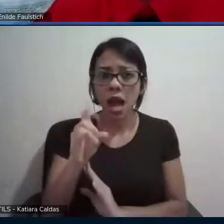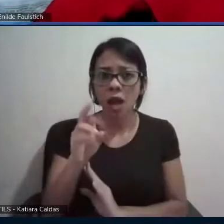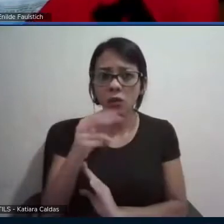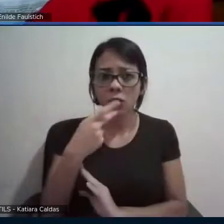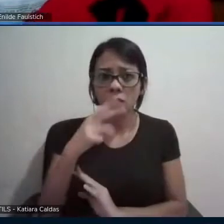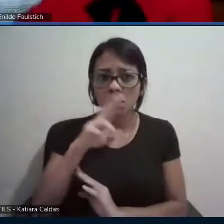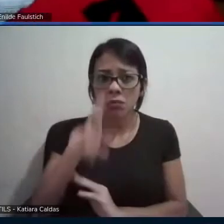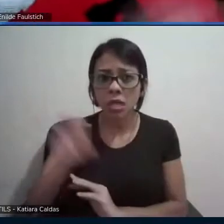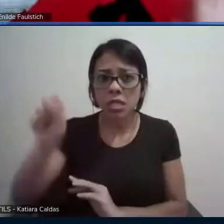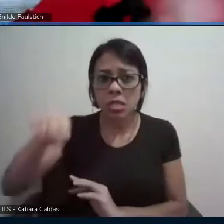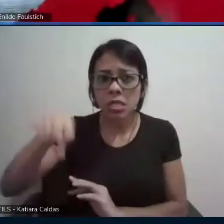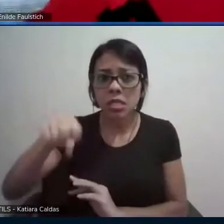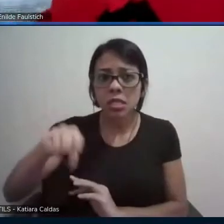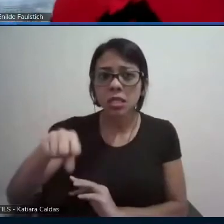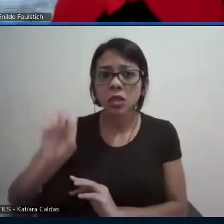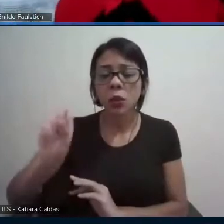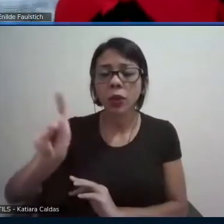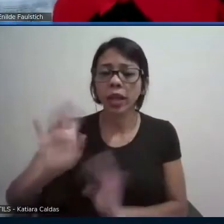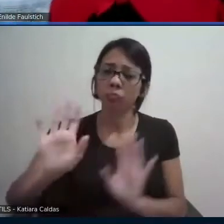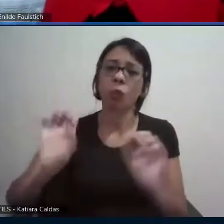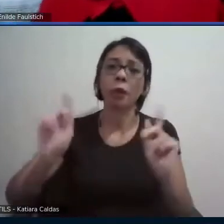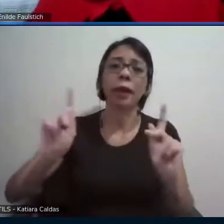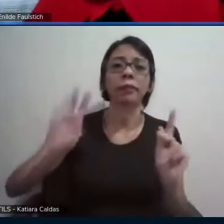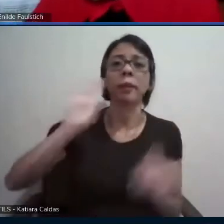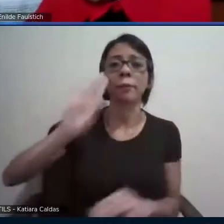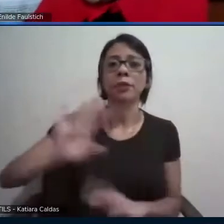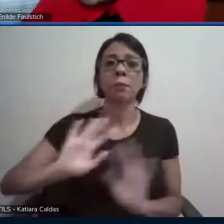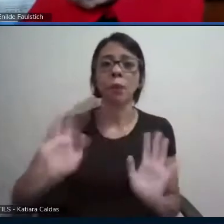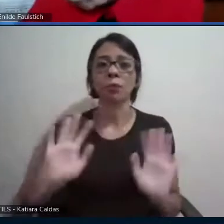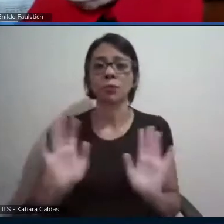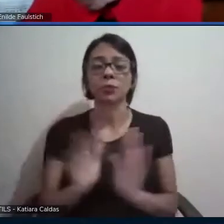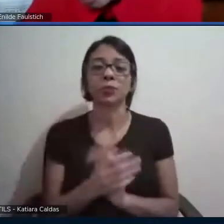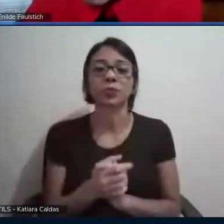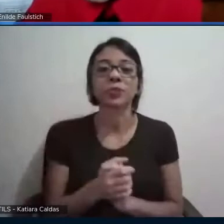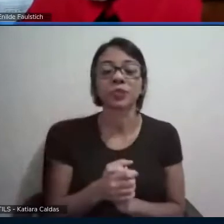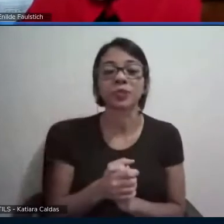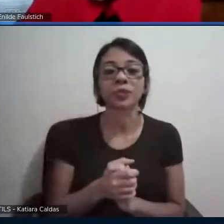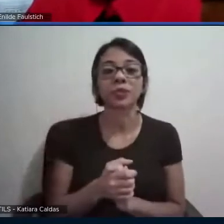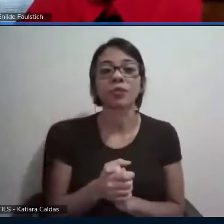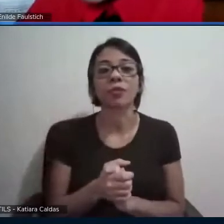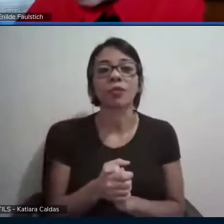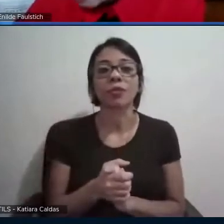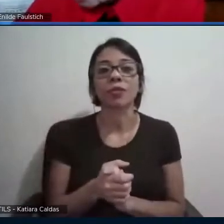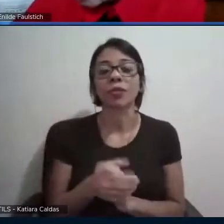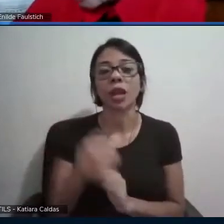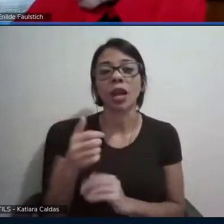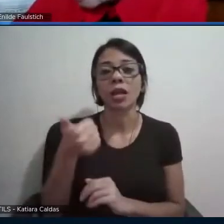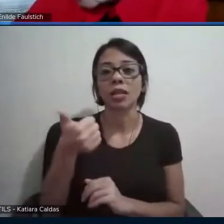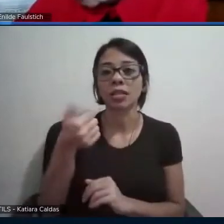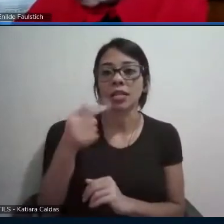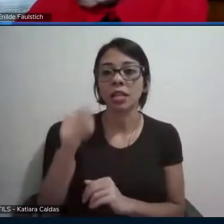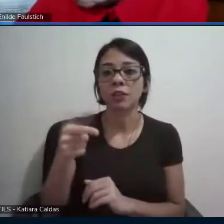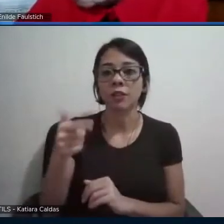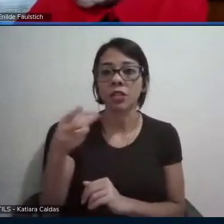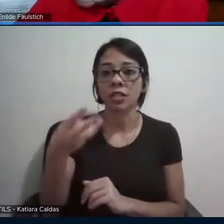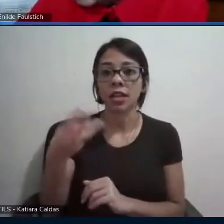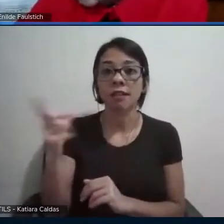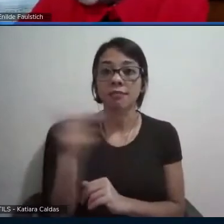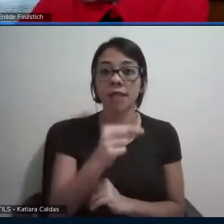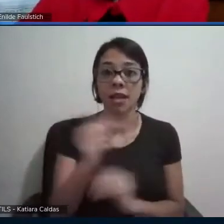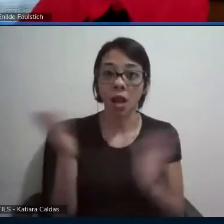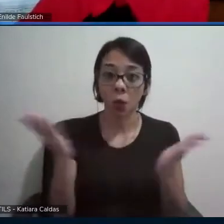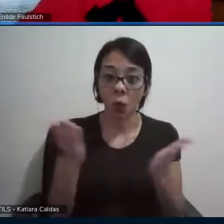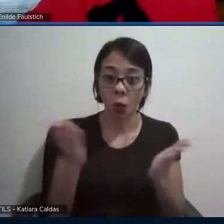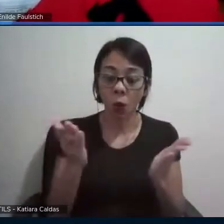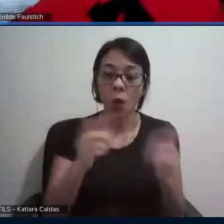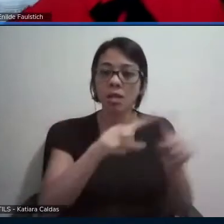Sim, então tá, esse é o principal. Então, pronto, nós, ó, 17h23, saímos agora e